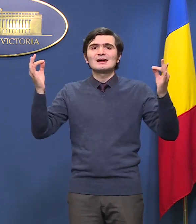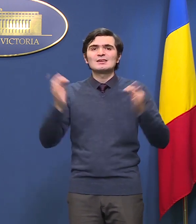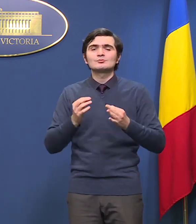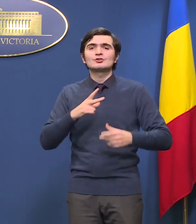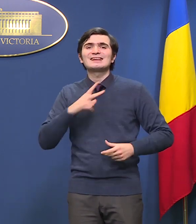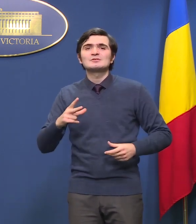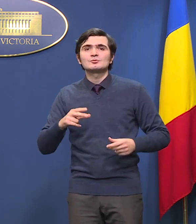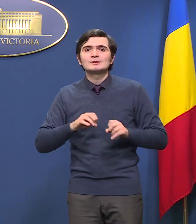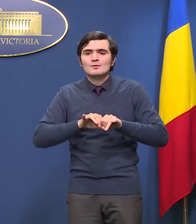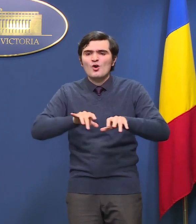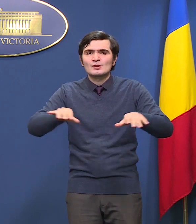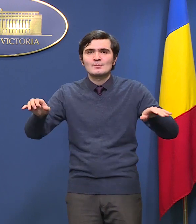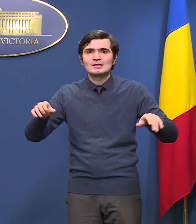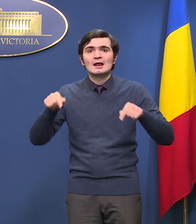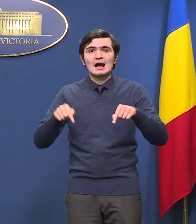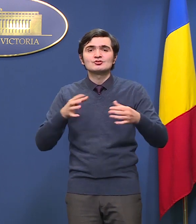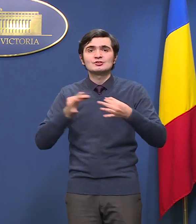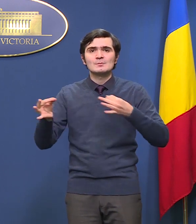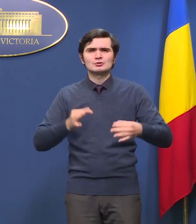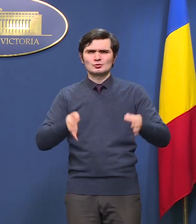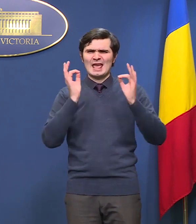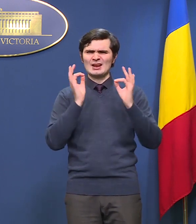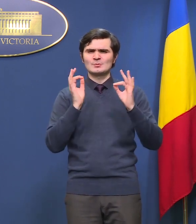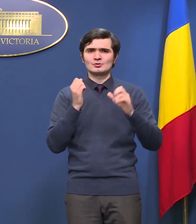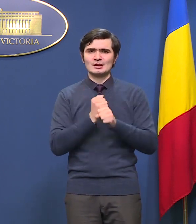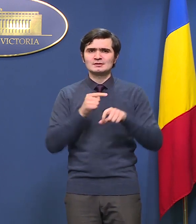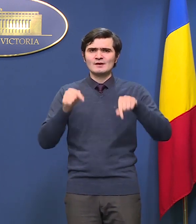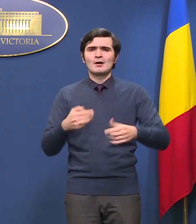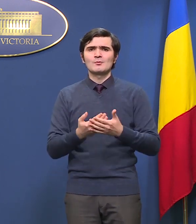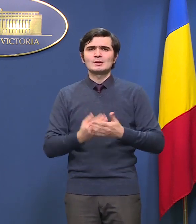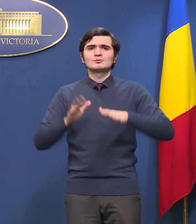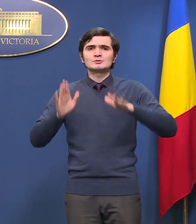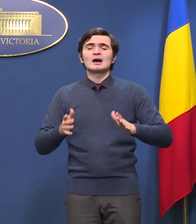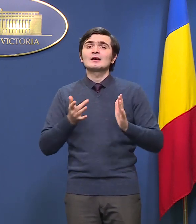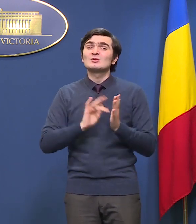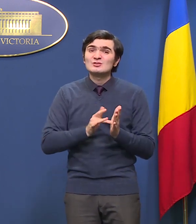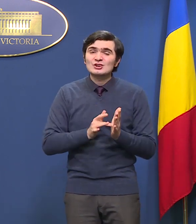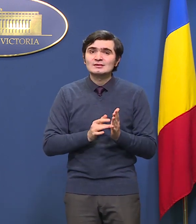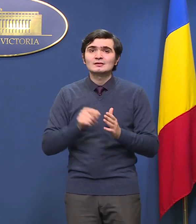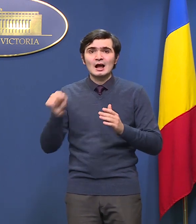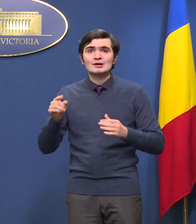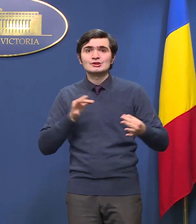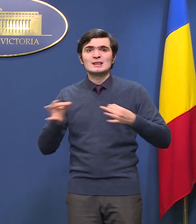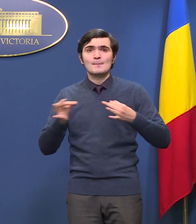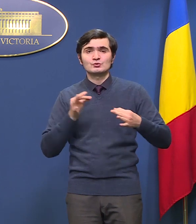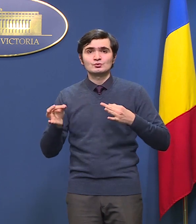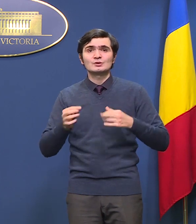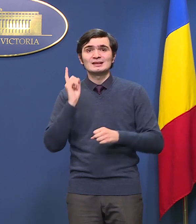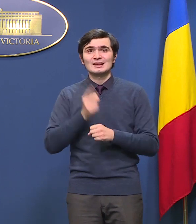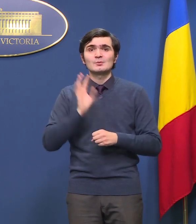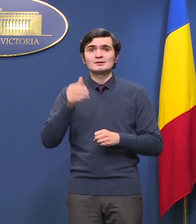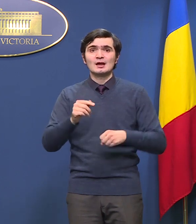niște măsuri excepționale care se dau în starea de urgență și care trebuie să aibă o